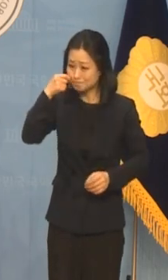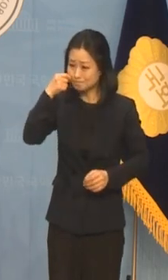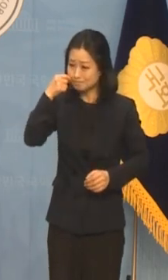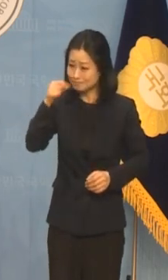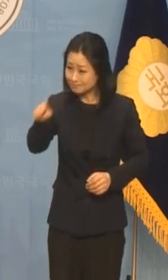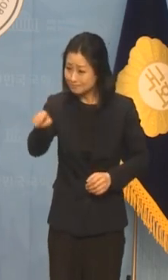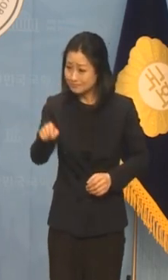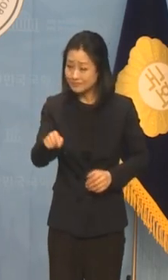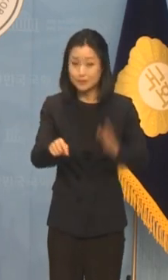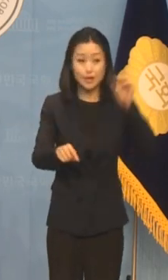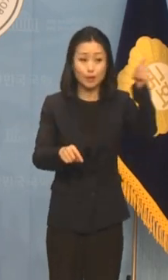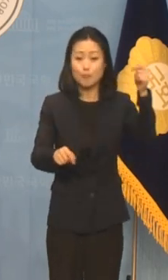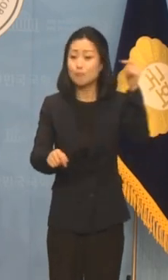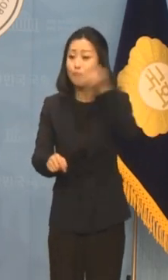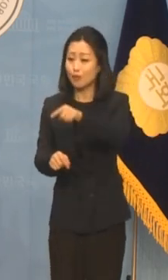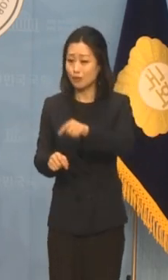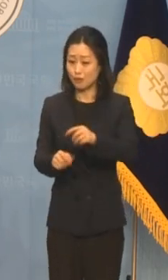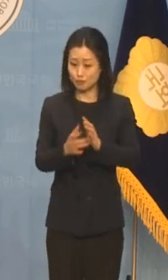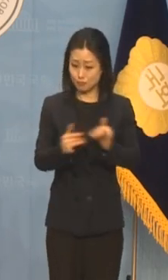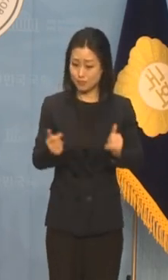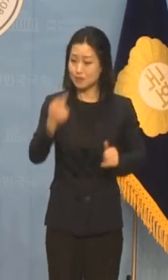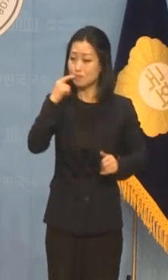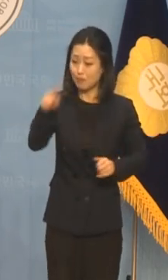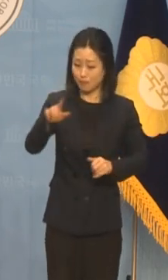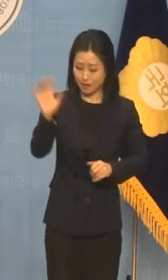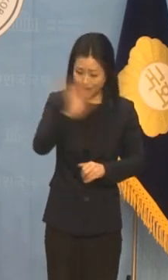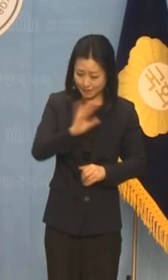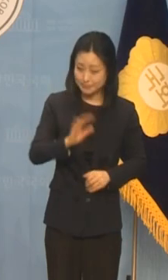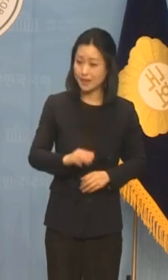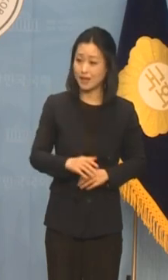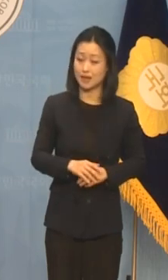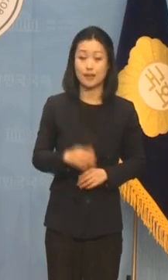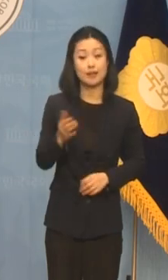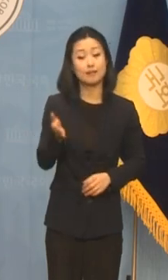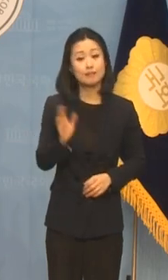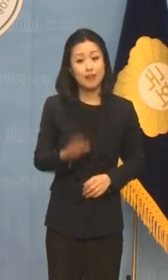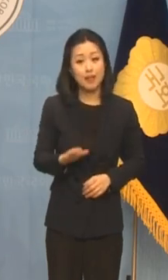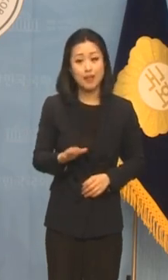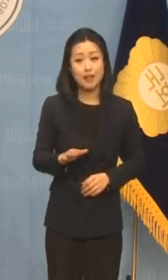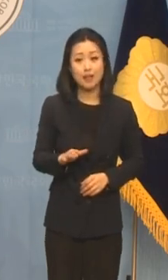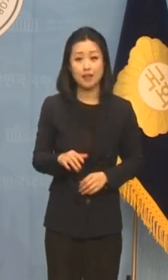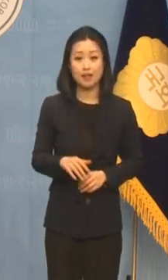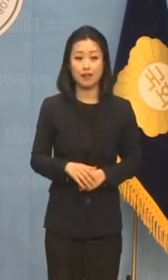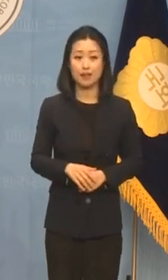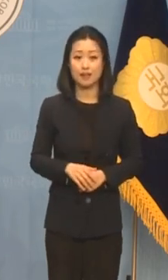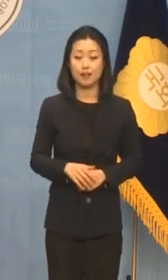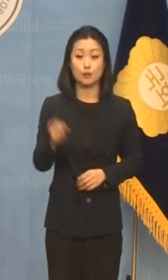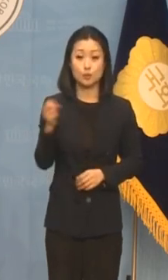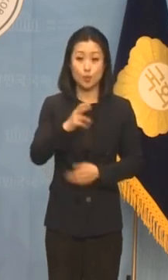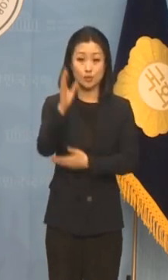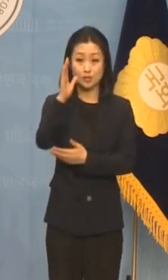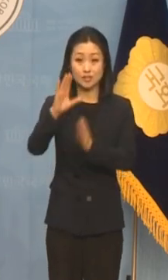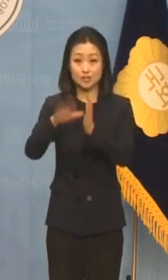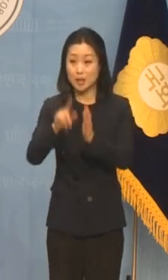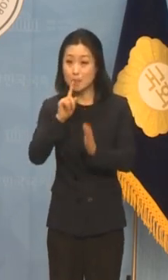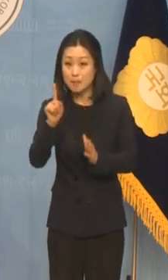대통령이지 우리 국민들은 아니지 않습니까 그러면서도 또 같은 연설에서